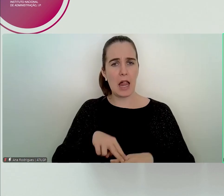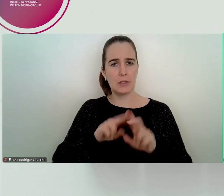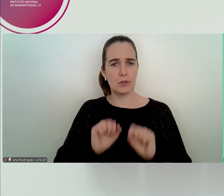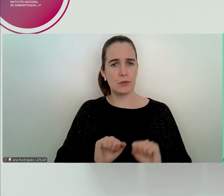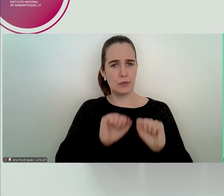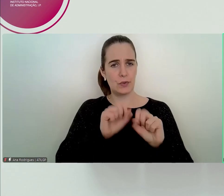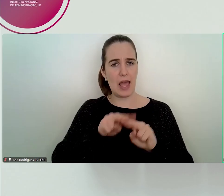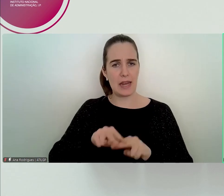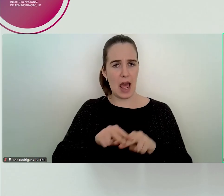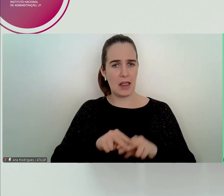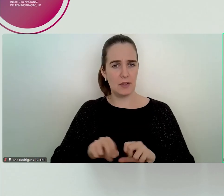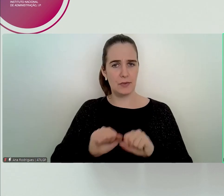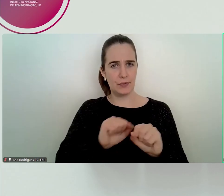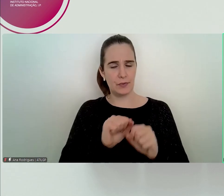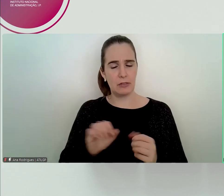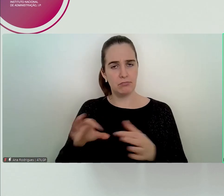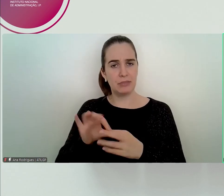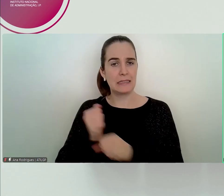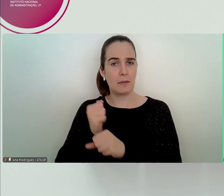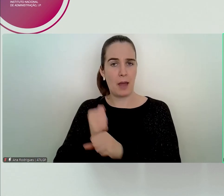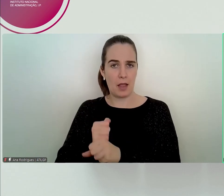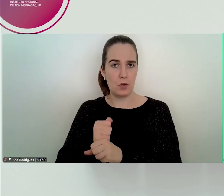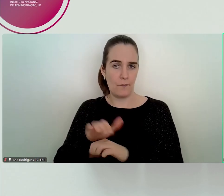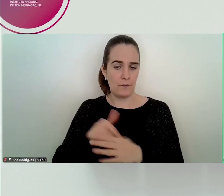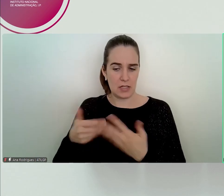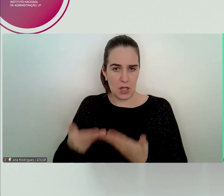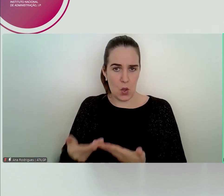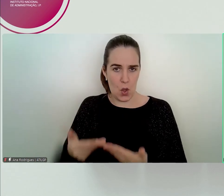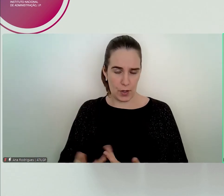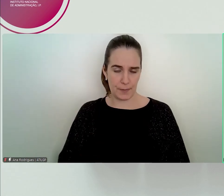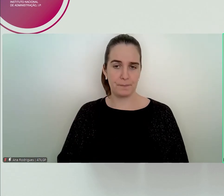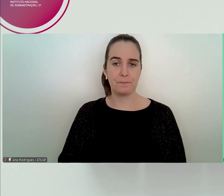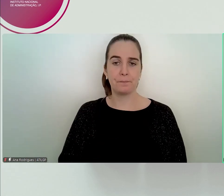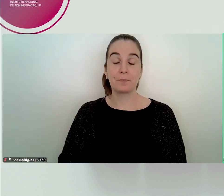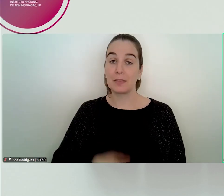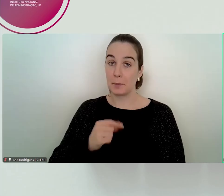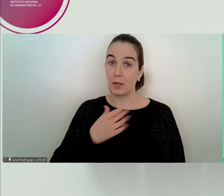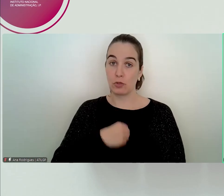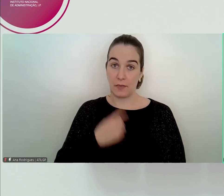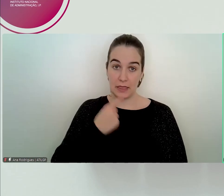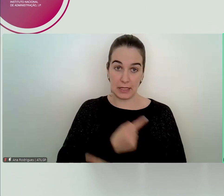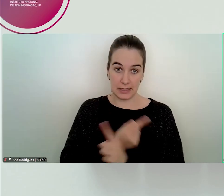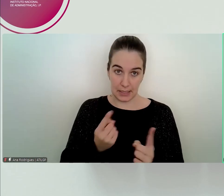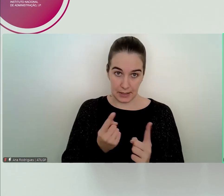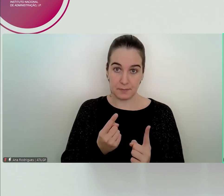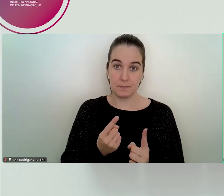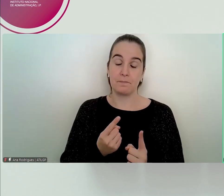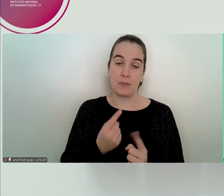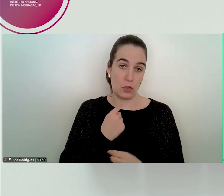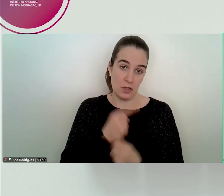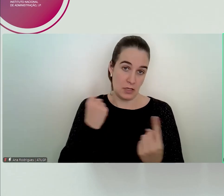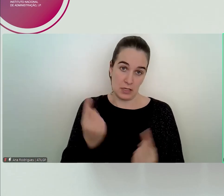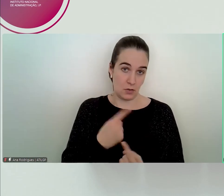está a ser construído e a ser desenvolvido. Já agora queria partilhar com todos